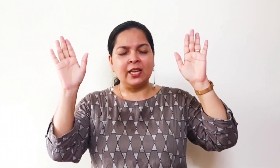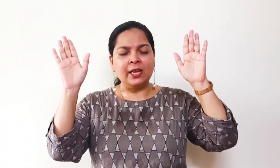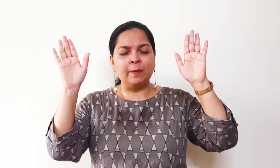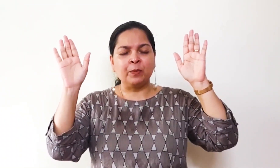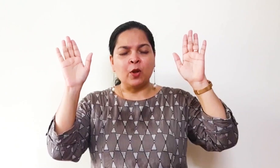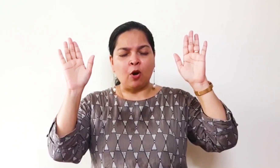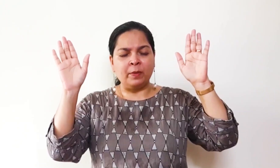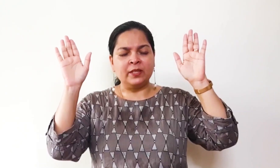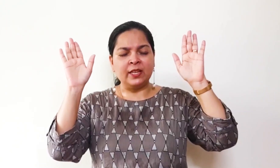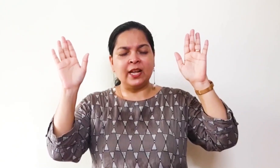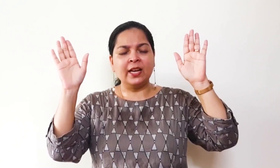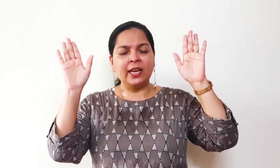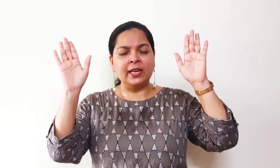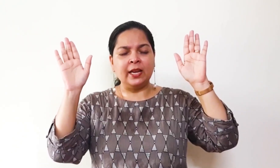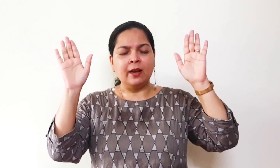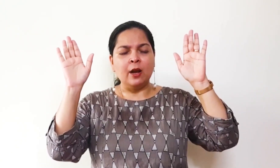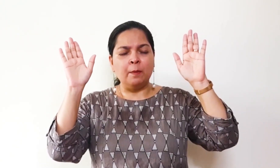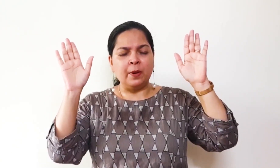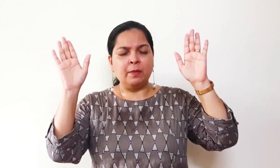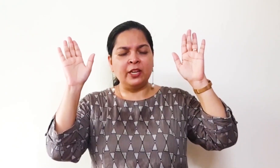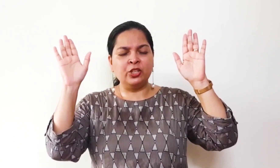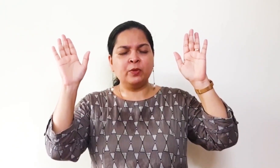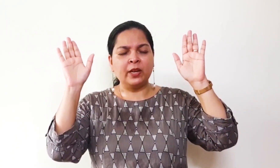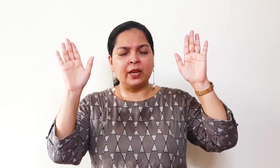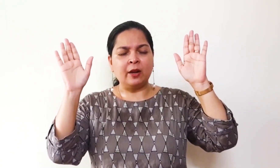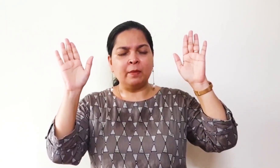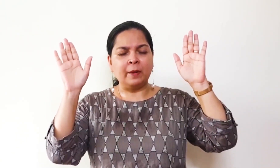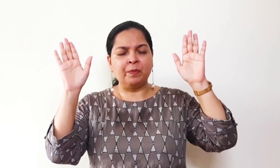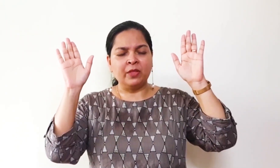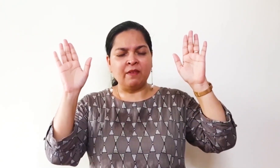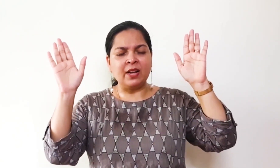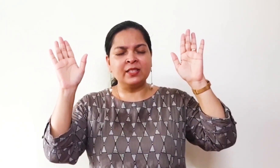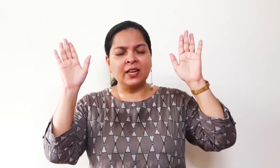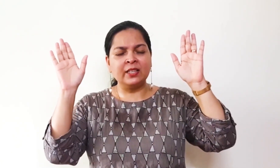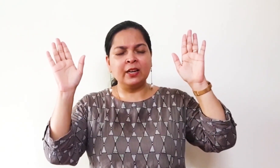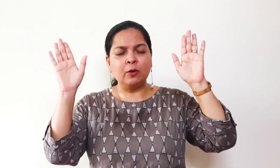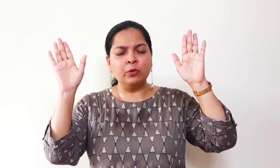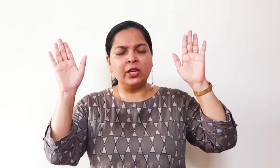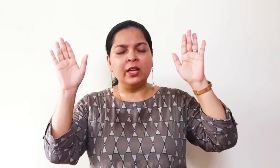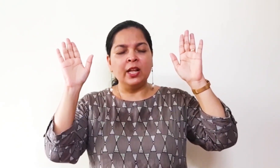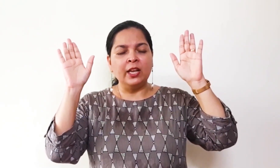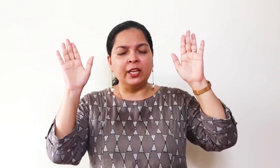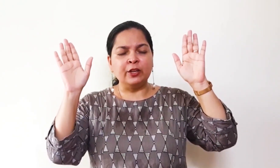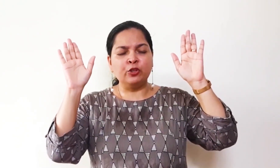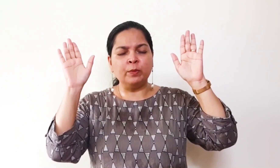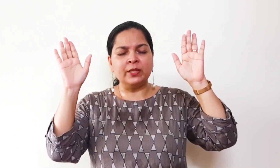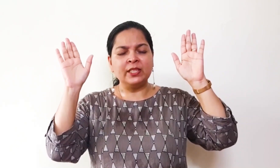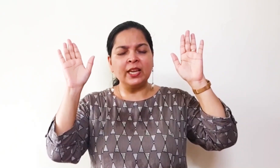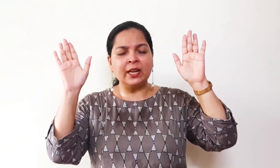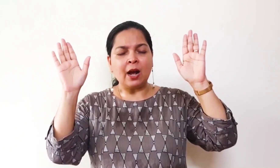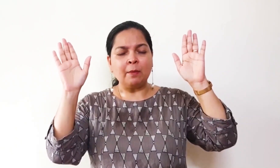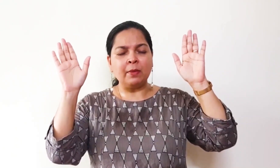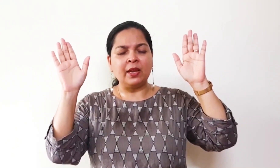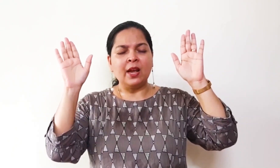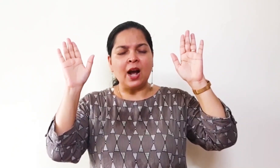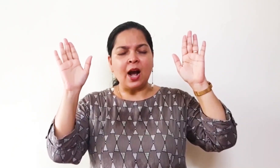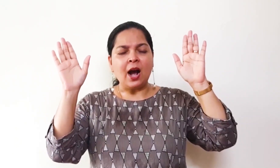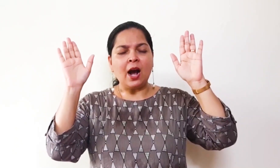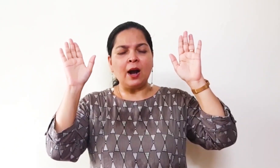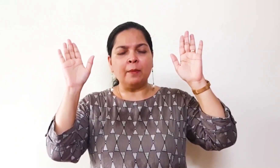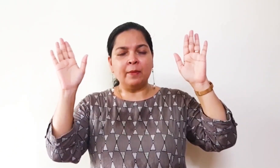निवास करेगी और मैं सदा के लिए परमेश्वर के घर में निवास करती रहूंगी, यीशु मसीह के नाम